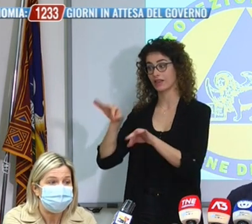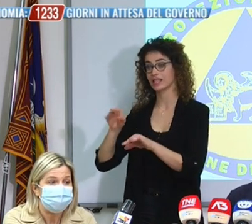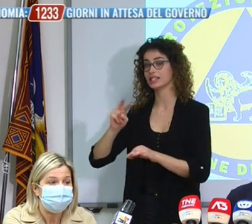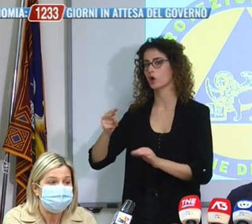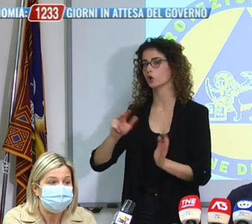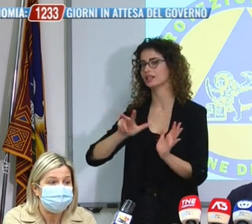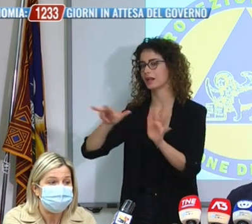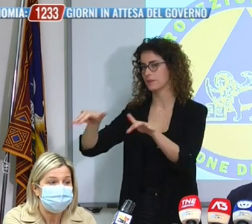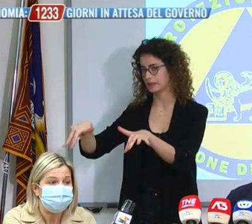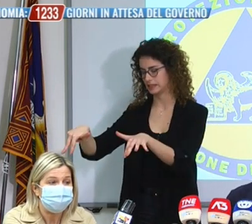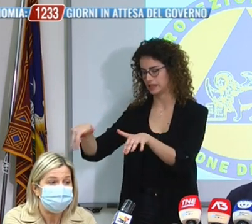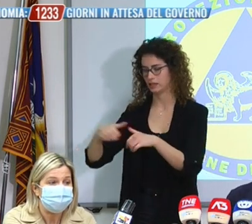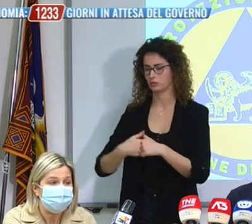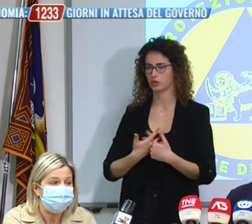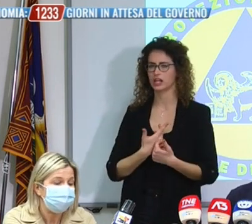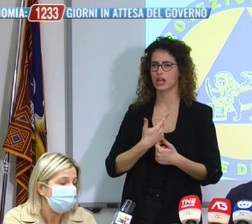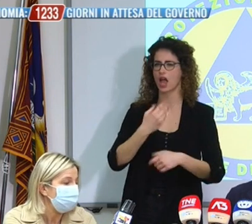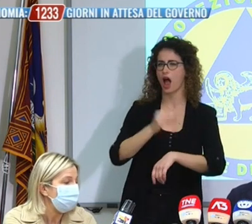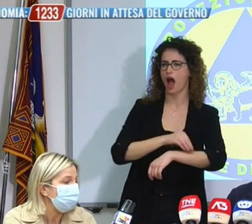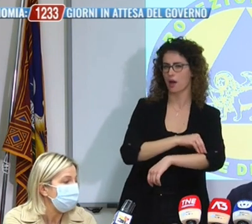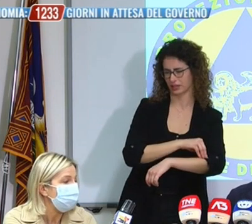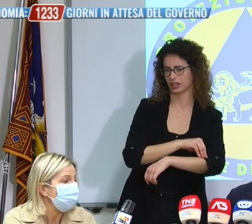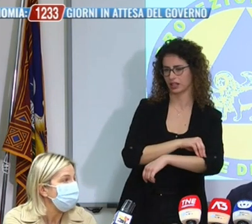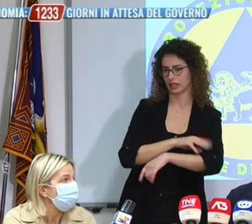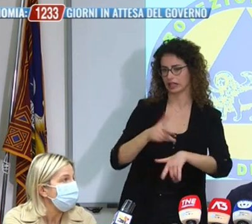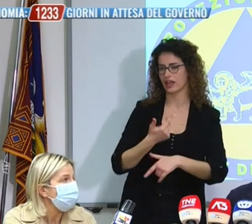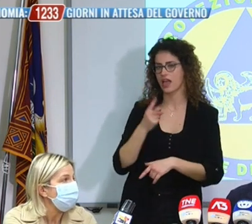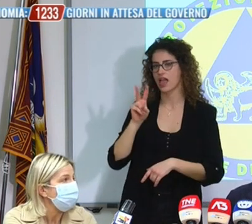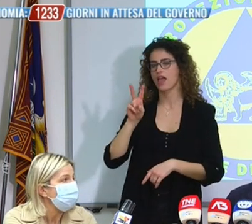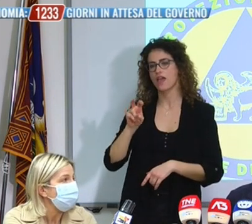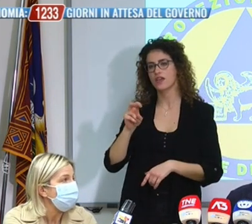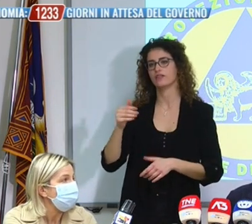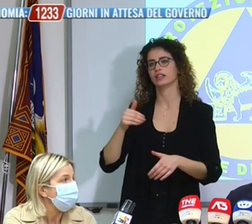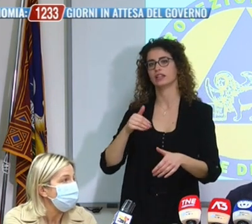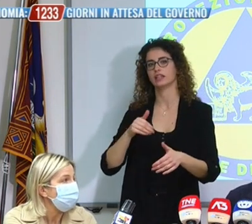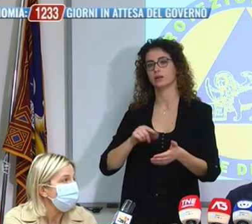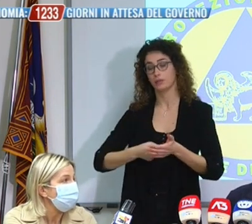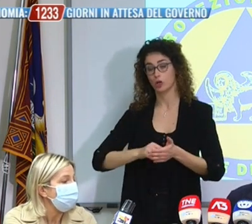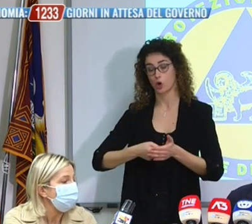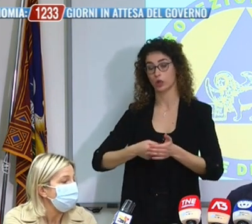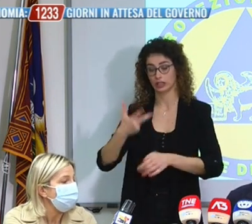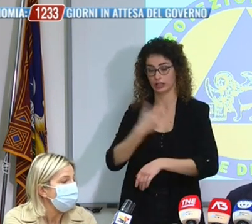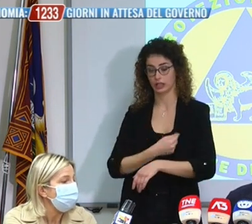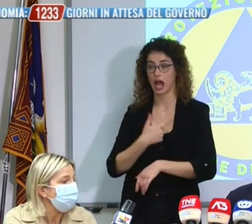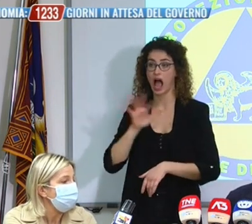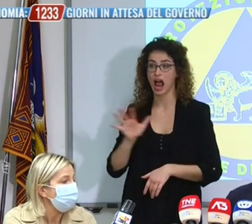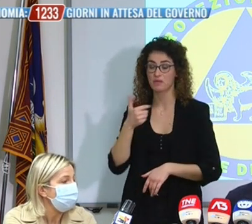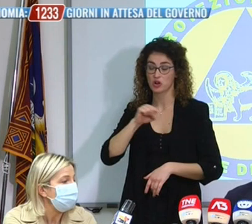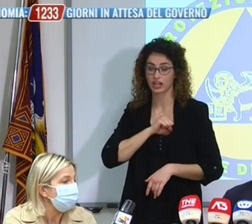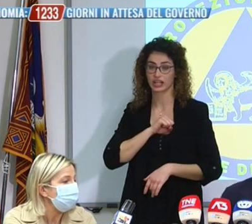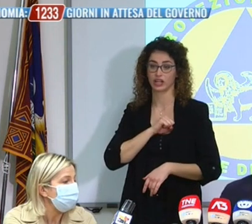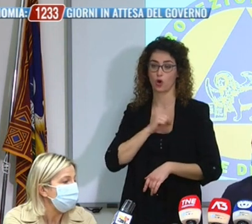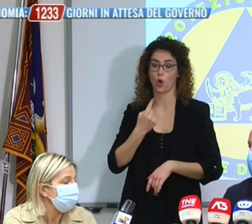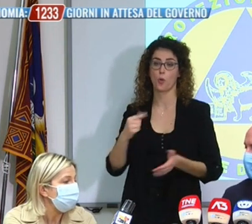Quindi dal primo di aprile 20 milioni di dosi vuol dire che, insomma, ne arrivano tante anche in Veneto, almeno 1 milione di dosi arriveranno anche in